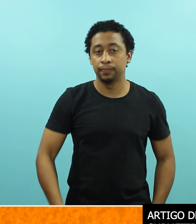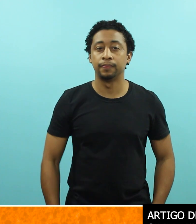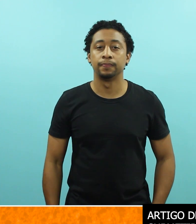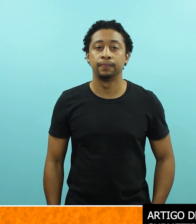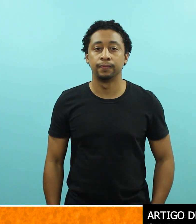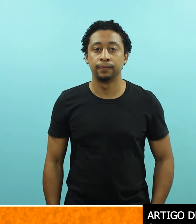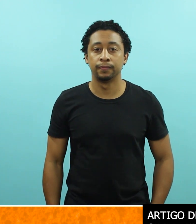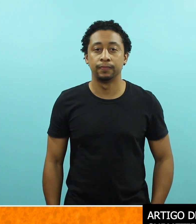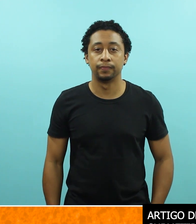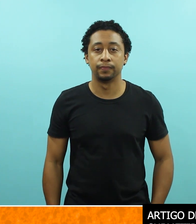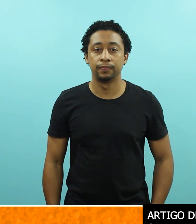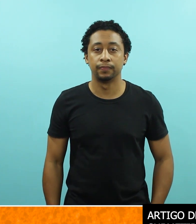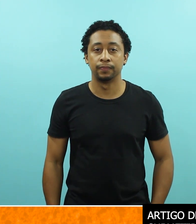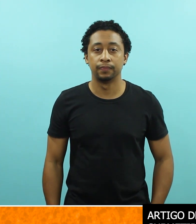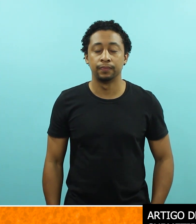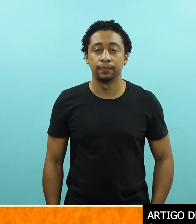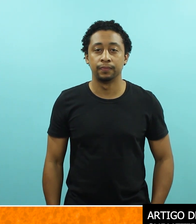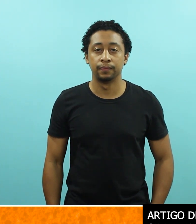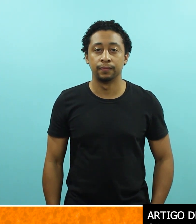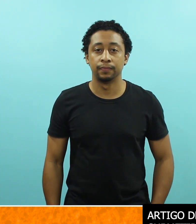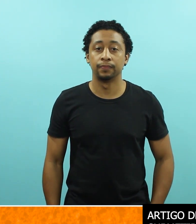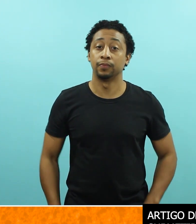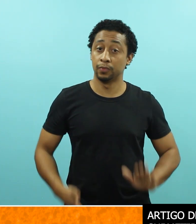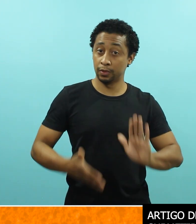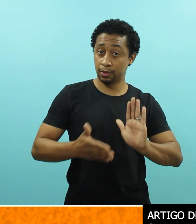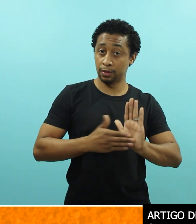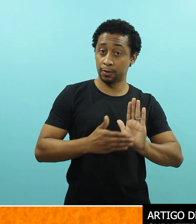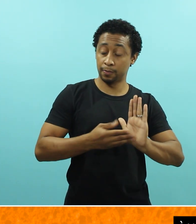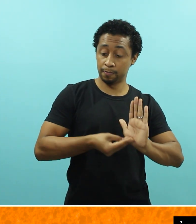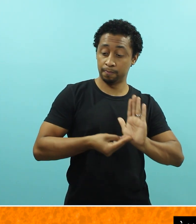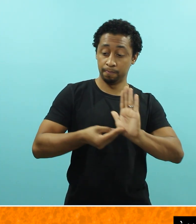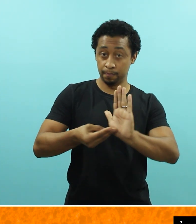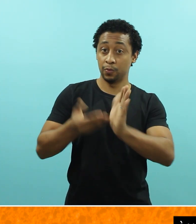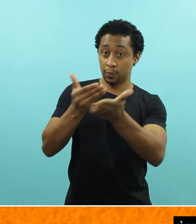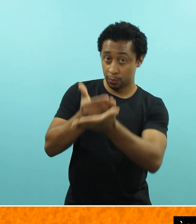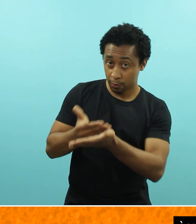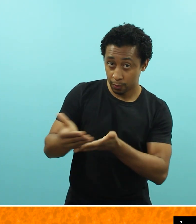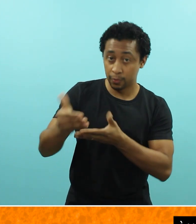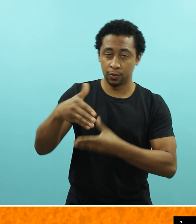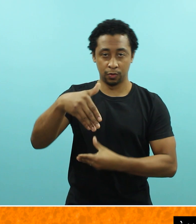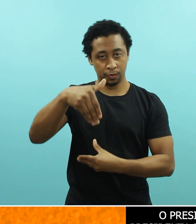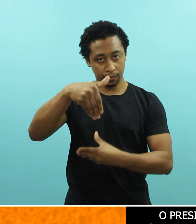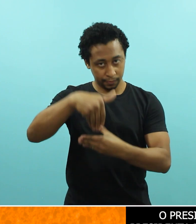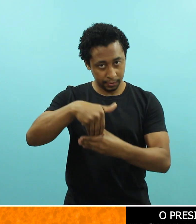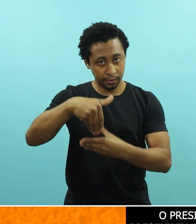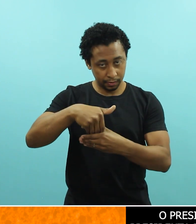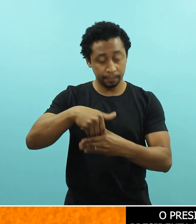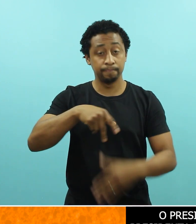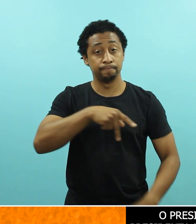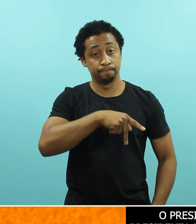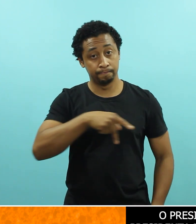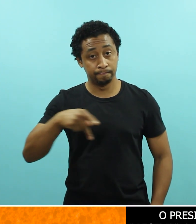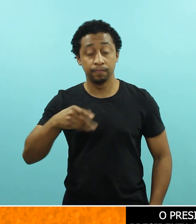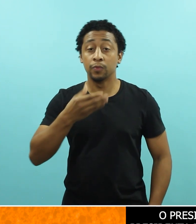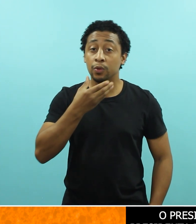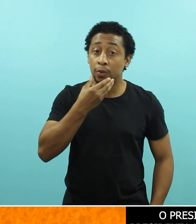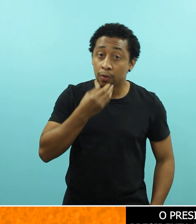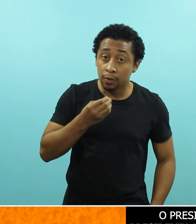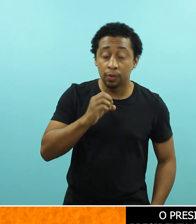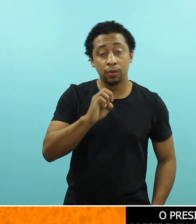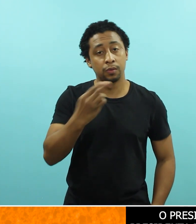Artigo 16º. Submetida a proposta à votação, o presidente ou